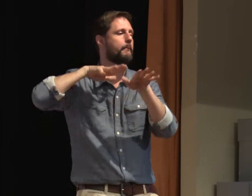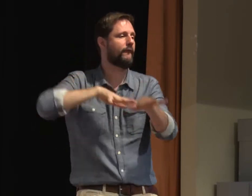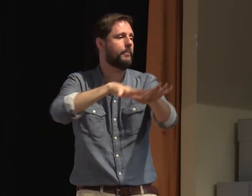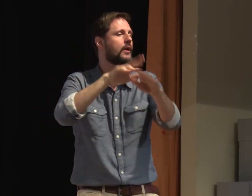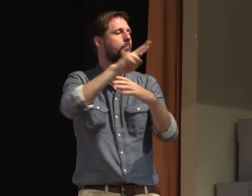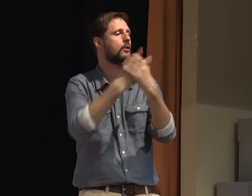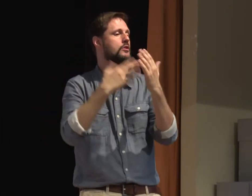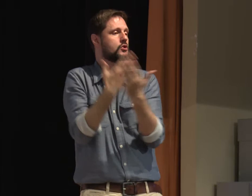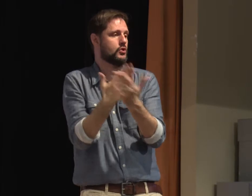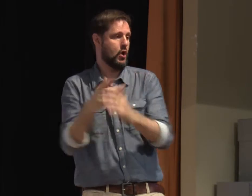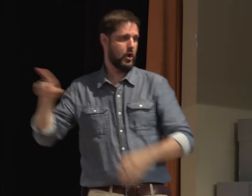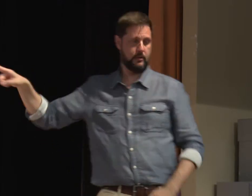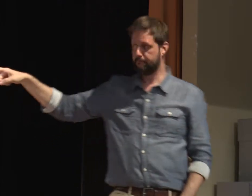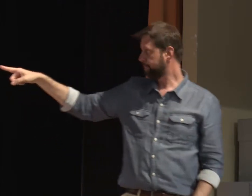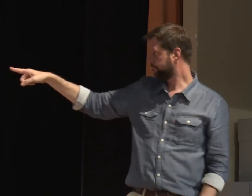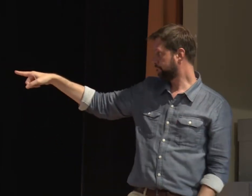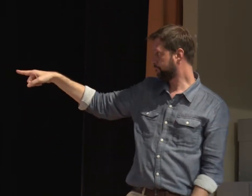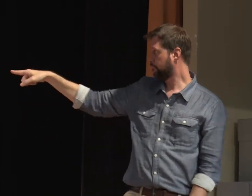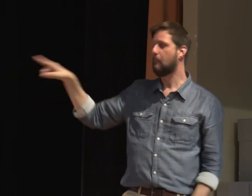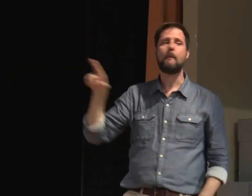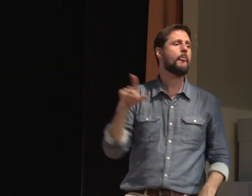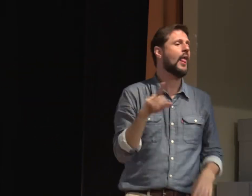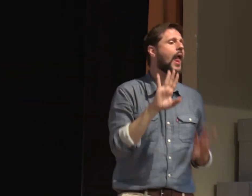essa construção política, pensando na educação bilíngue.